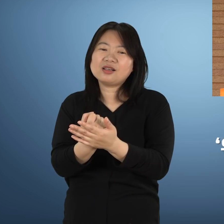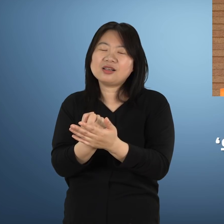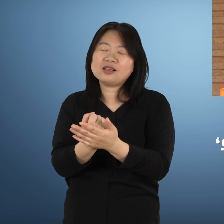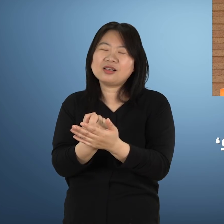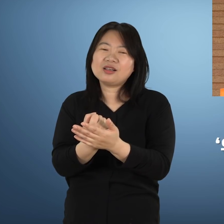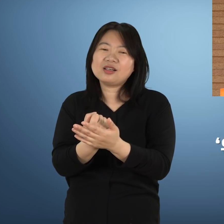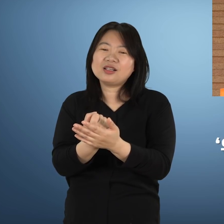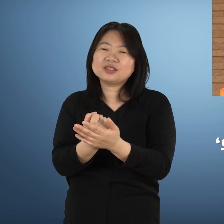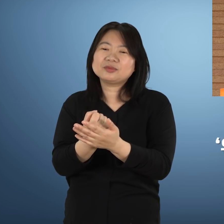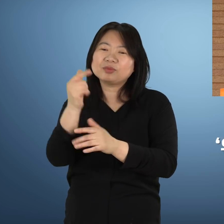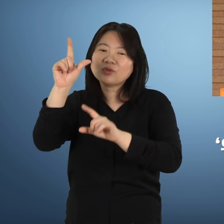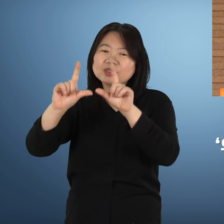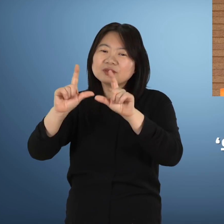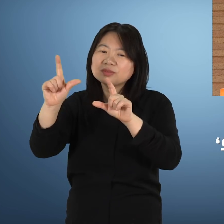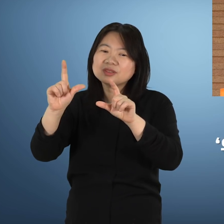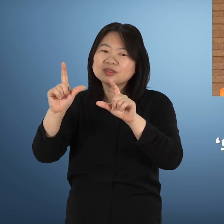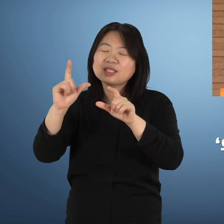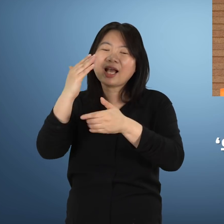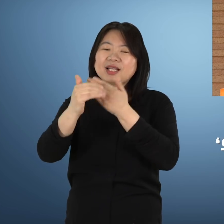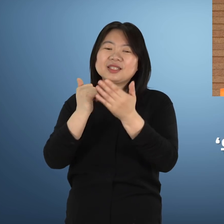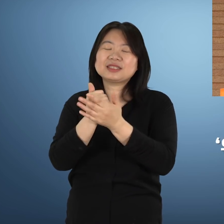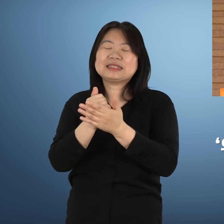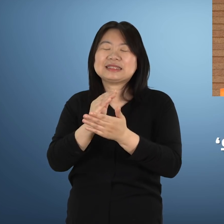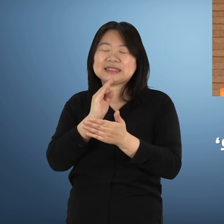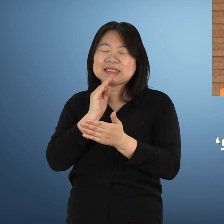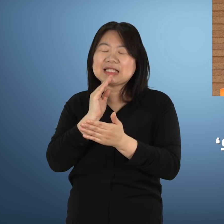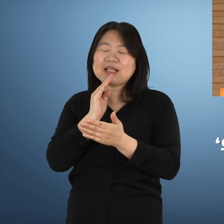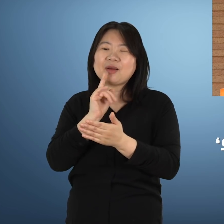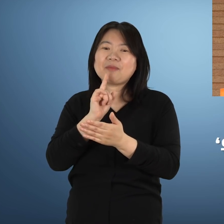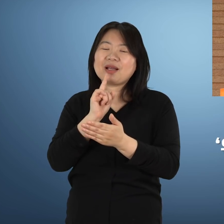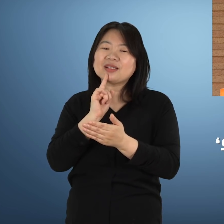멈출 수가 있습니다. 믿으십니까?